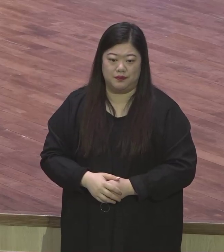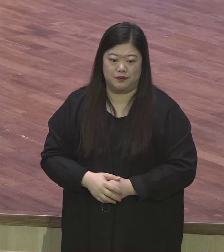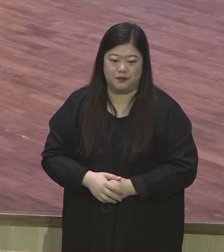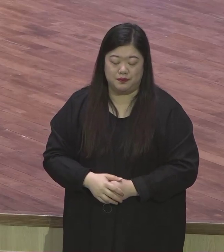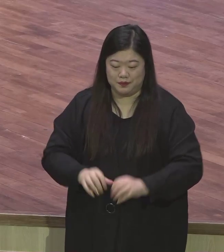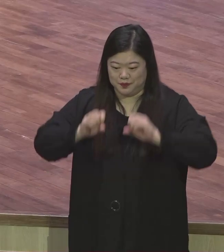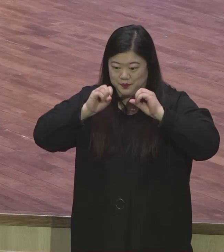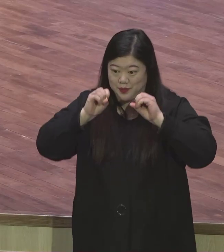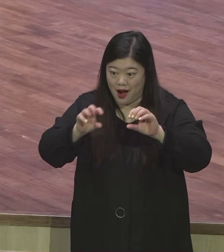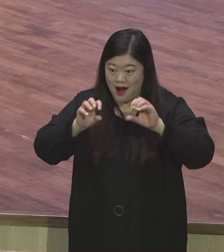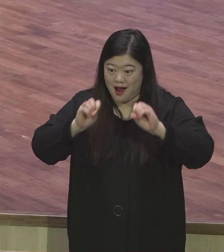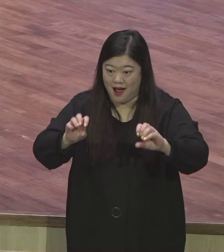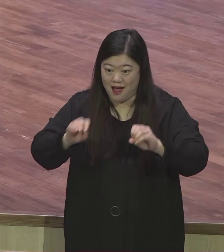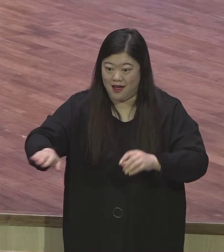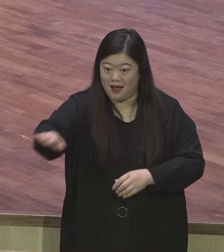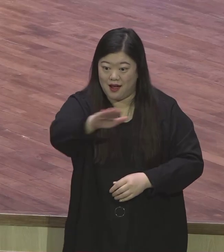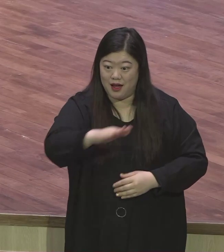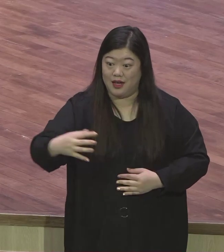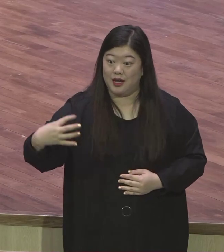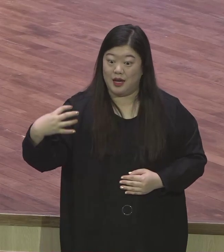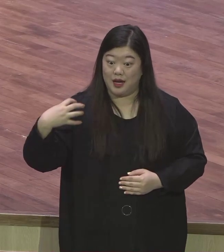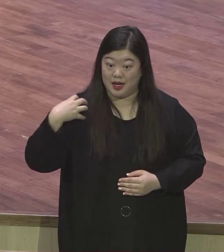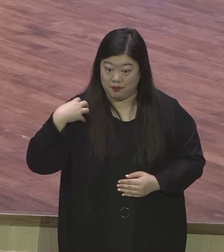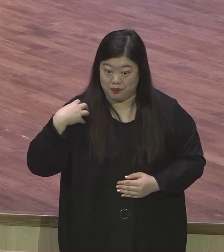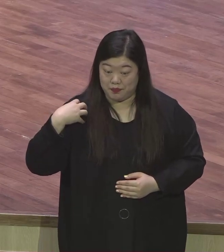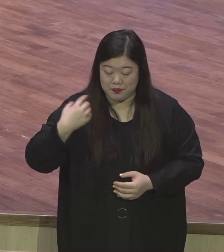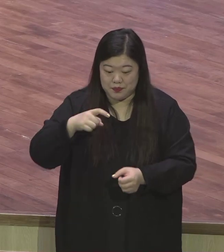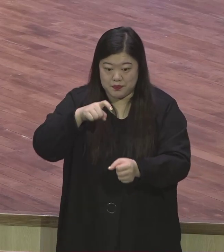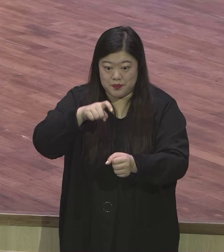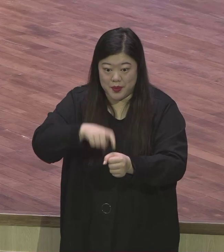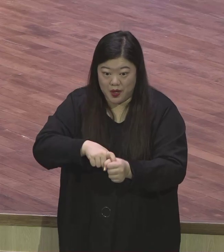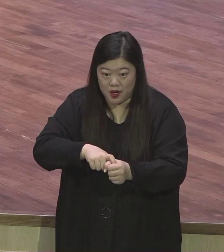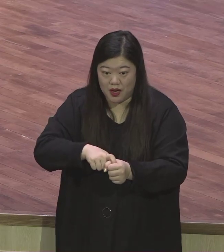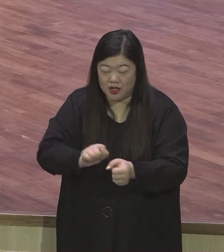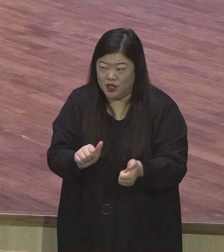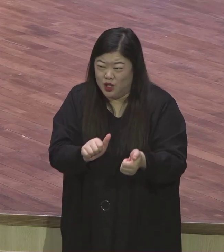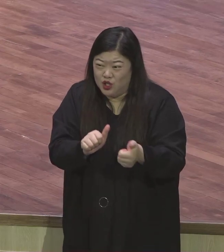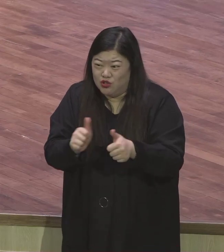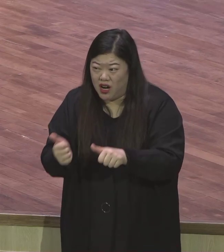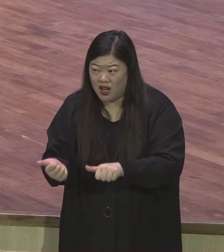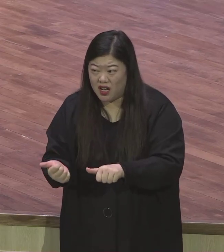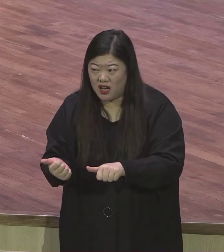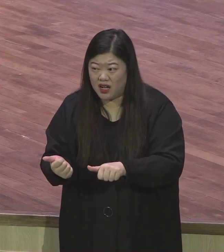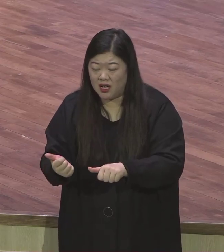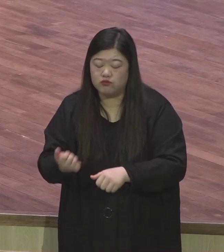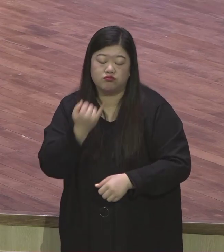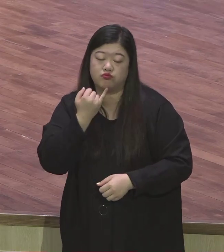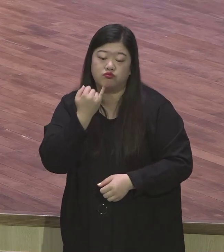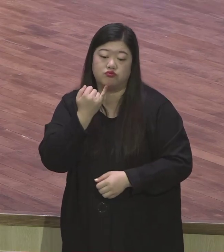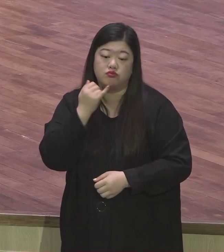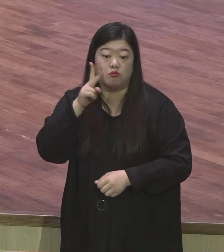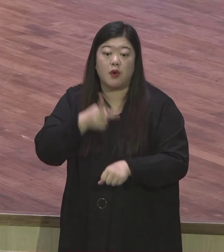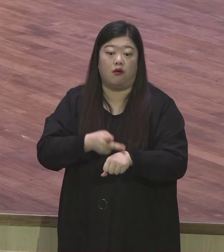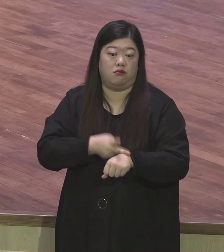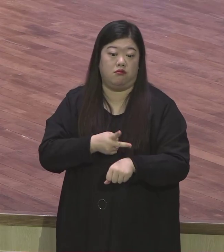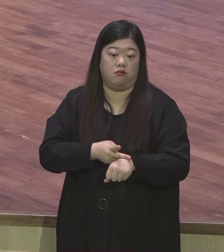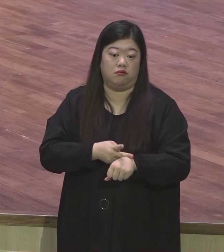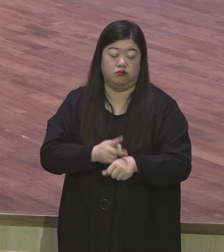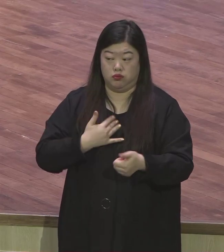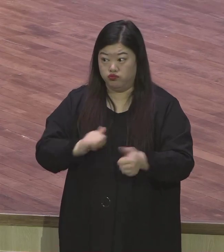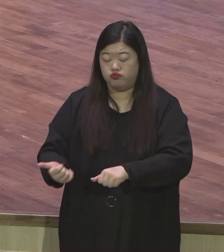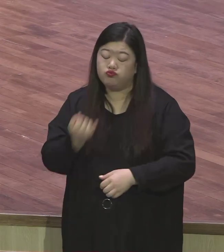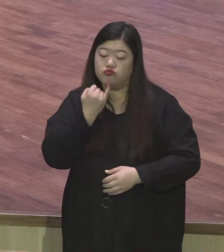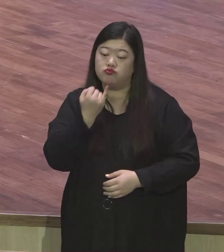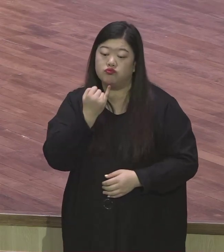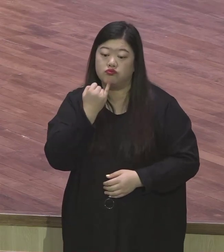감당하기 위해서 자기의 생명도 귀한 것으로 여기지 않는다고 바울 사도는 말했습니다. 그리고 이